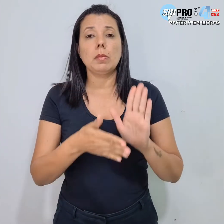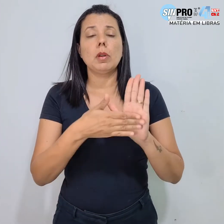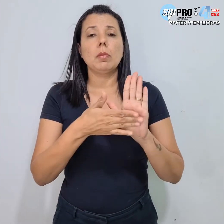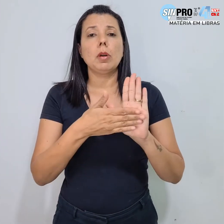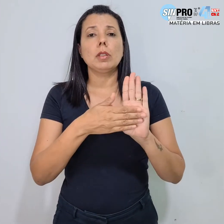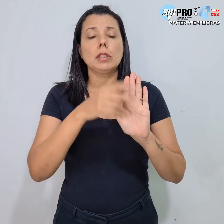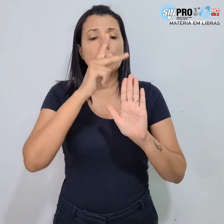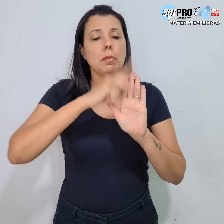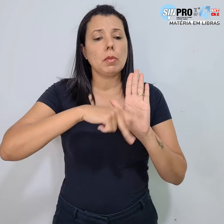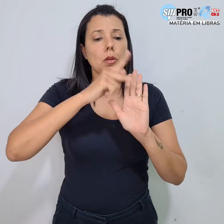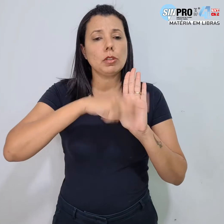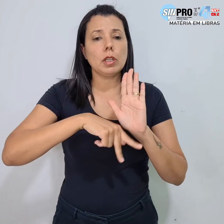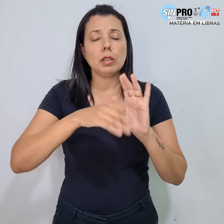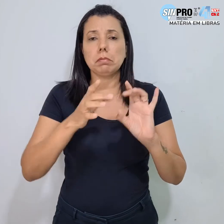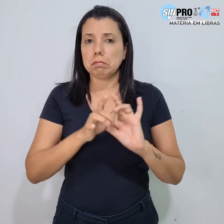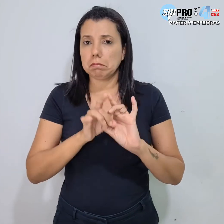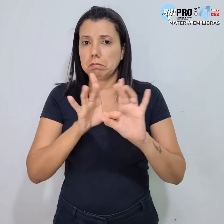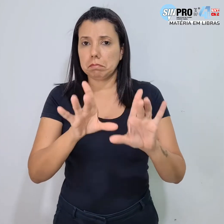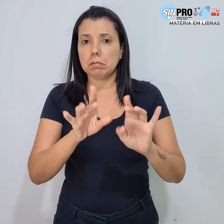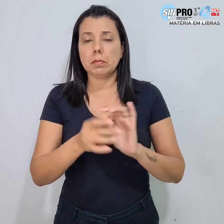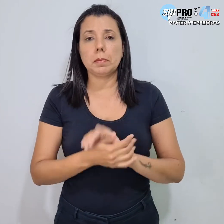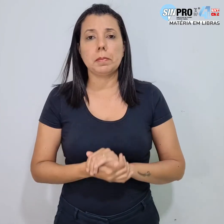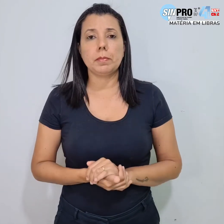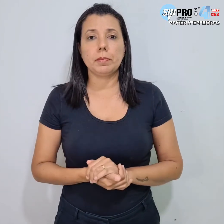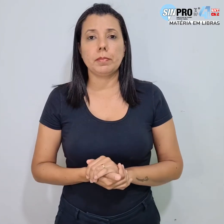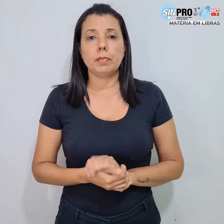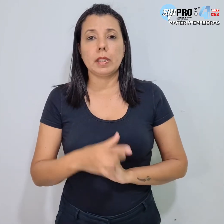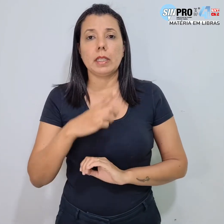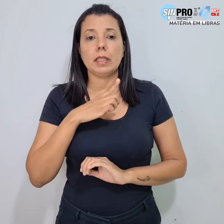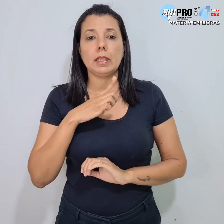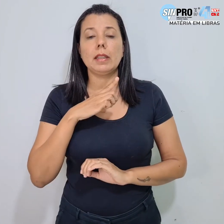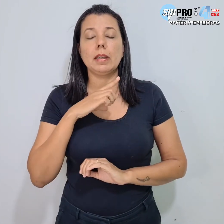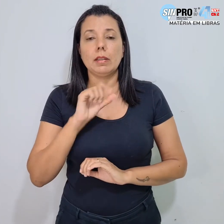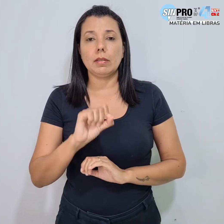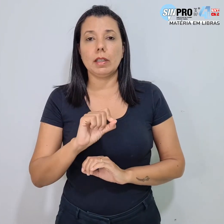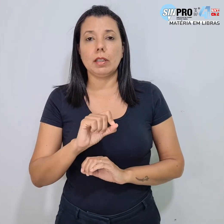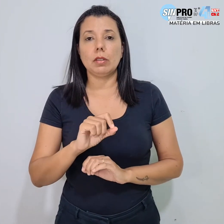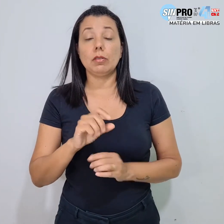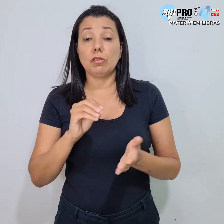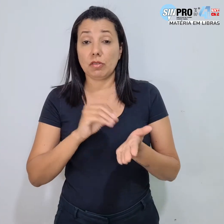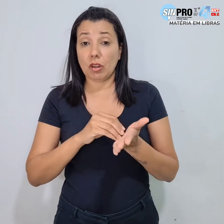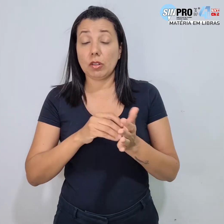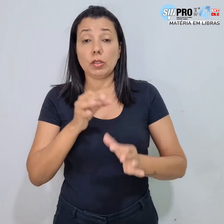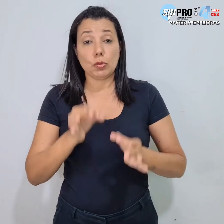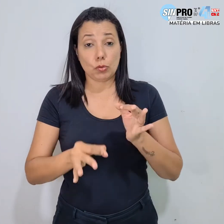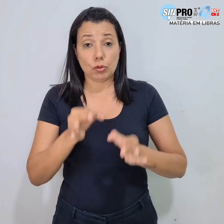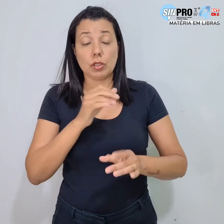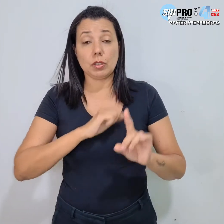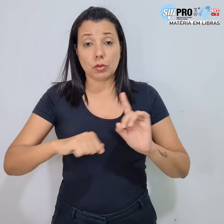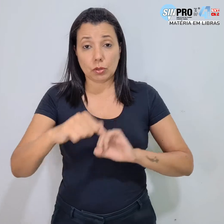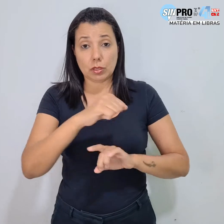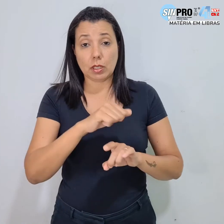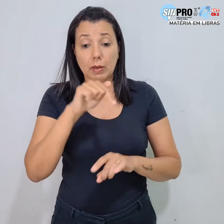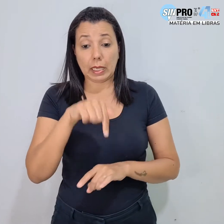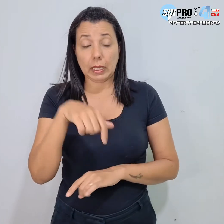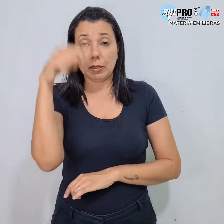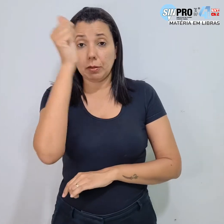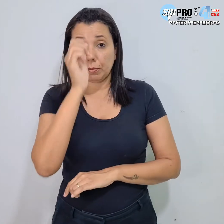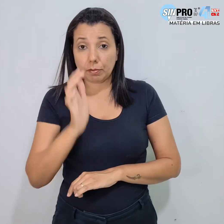se pauta no projeto ultraliberal que tem promovido ampla injustiça social no Brasil.